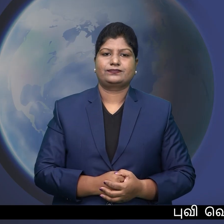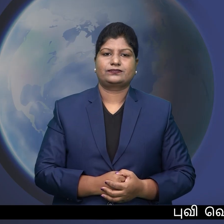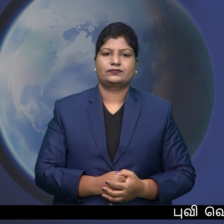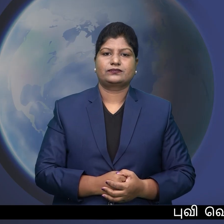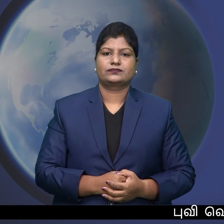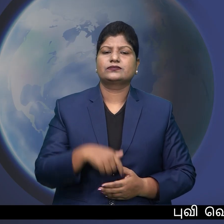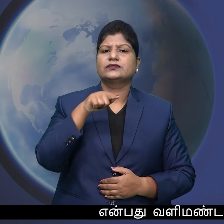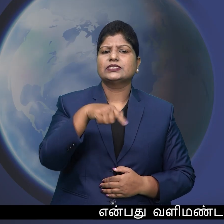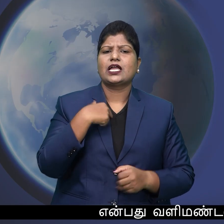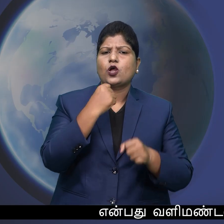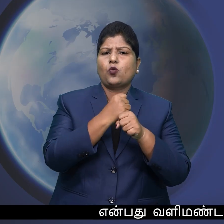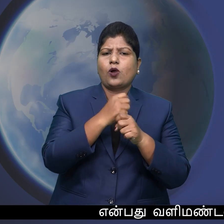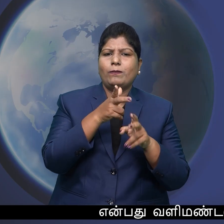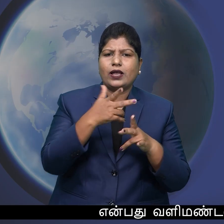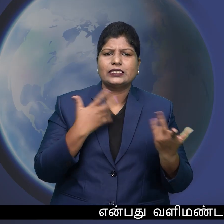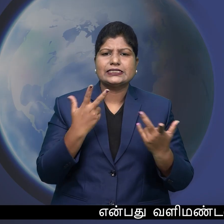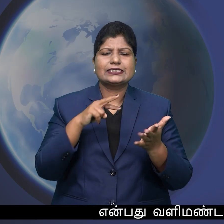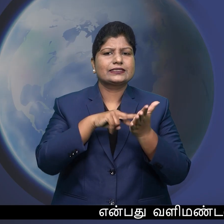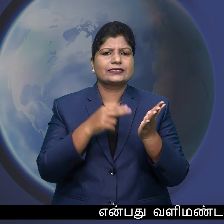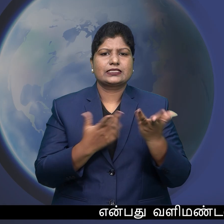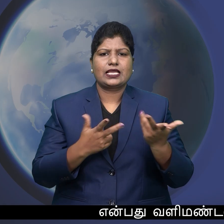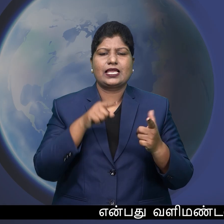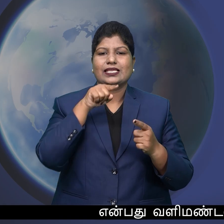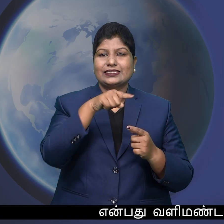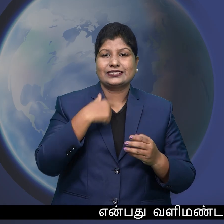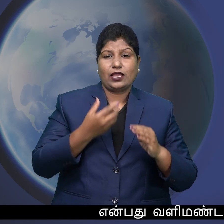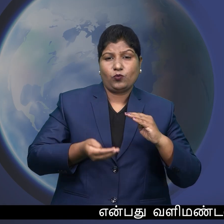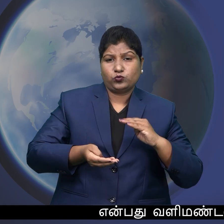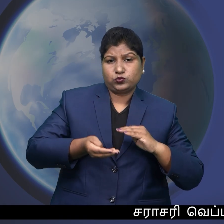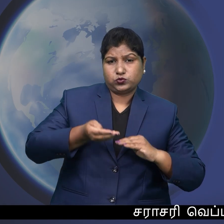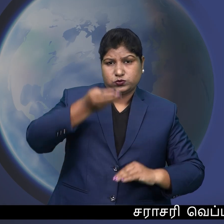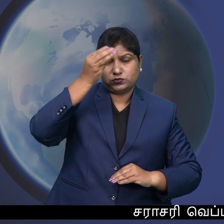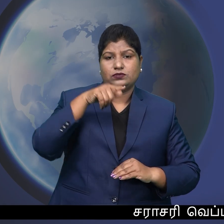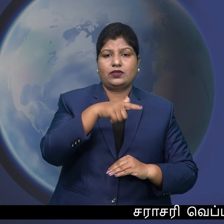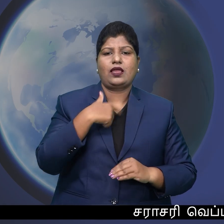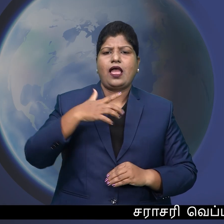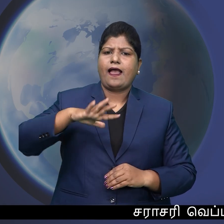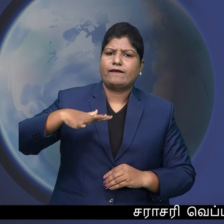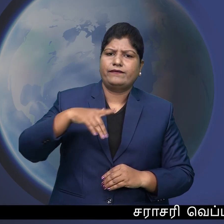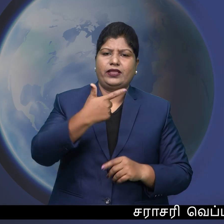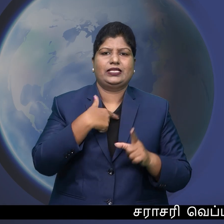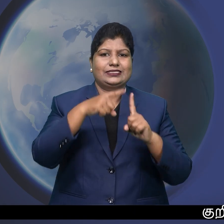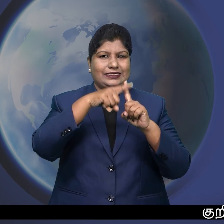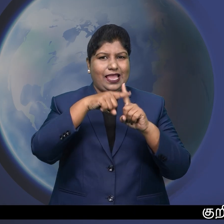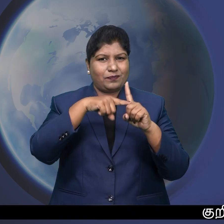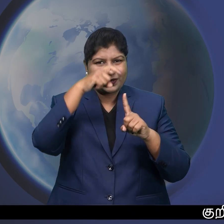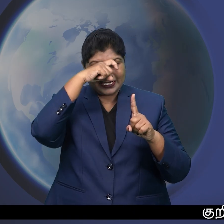புவி வெப்பமடைதல் என்பது வளிமண்டலம் மற்றும் கடல்களின் சராசரி வெப்பநிலை உயர்வை குறிக்கிறது.